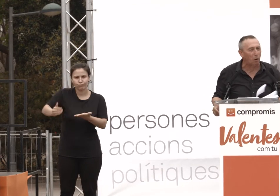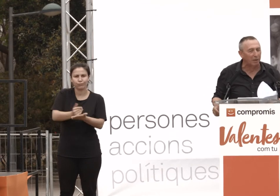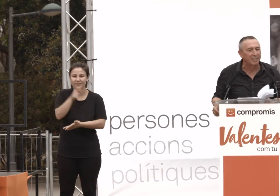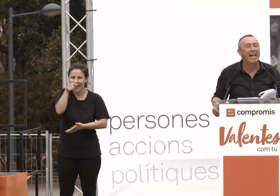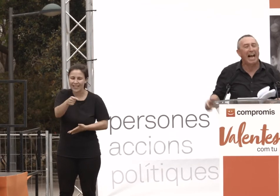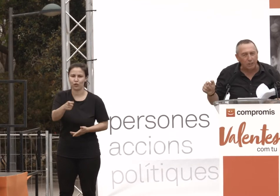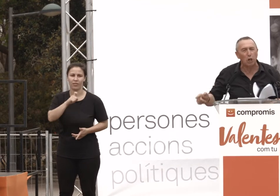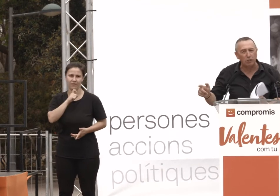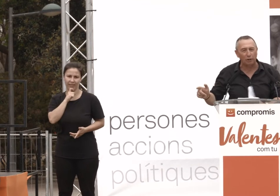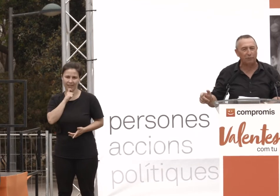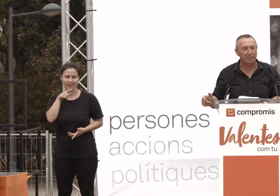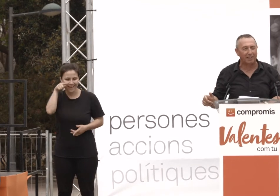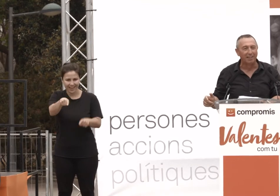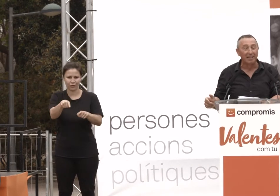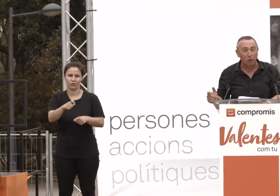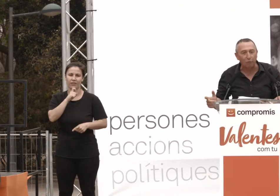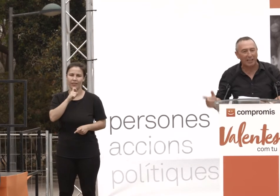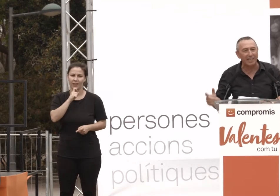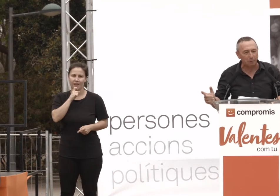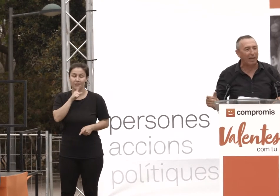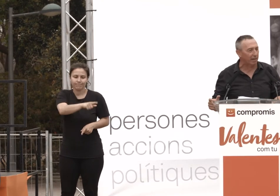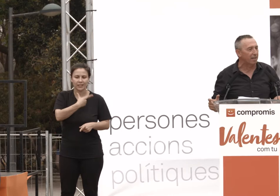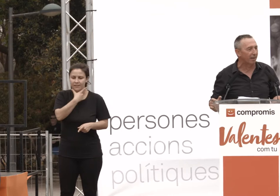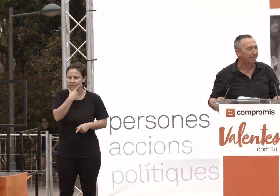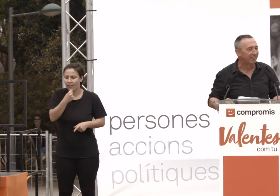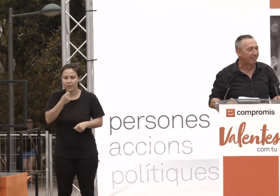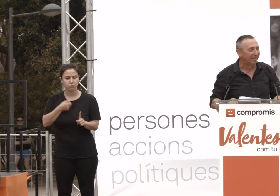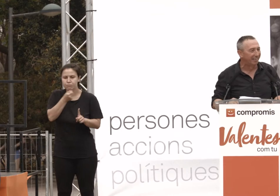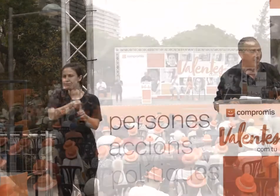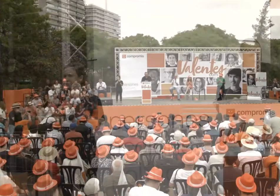nostres pobles. Això és lo difícil. Lo fàcil és pegar canya.